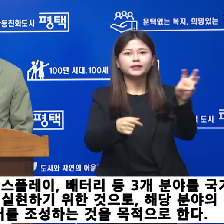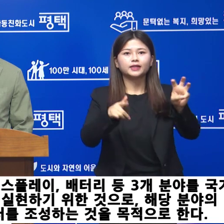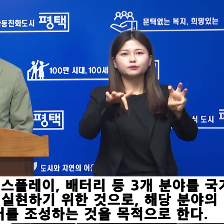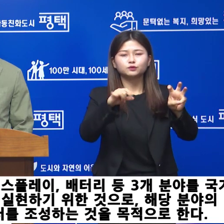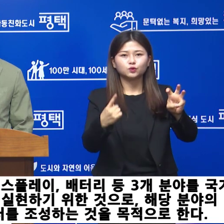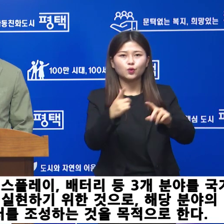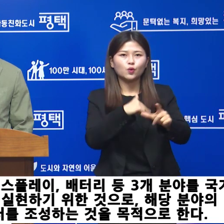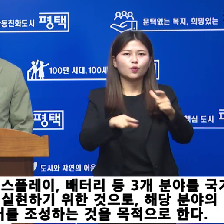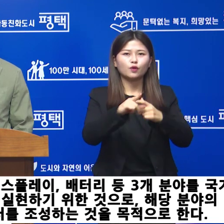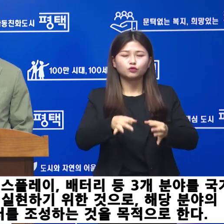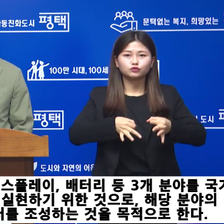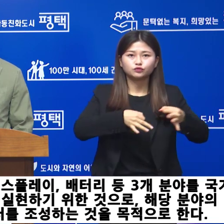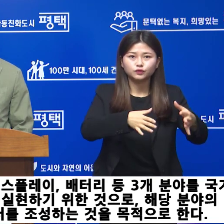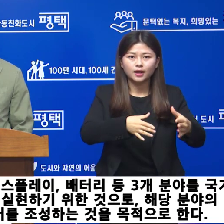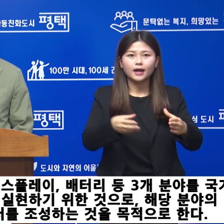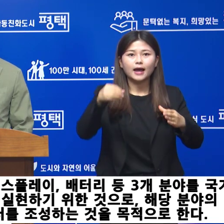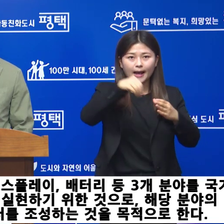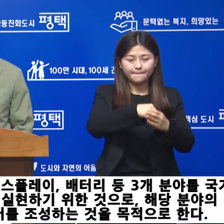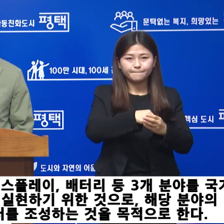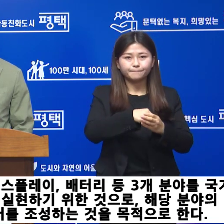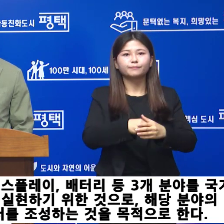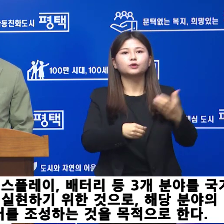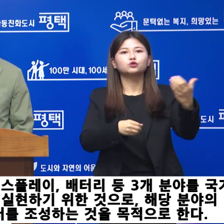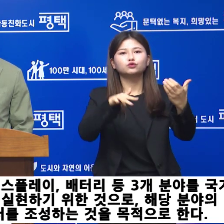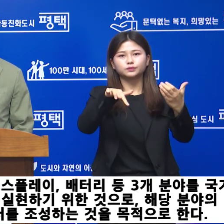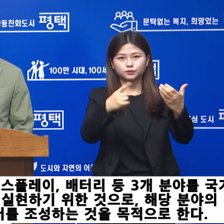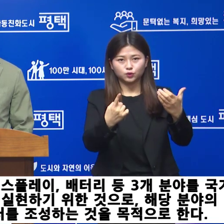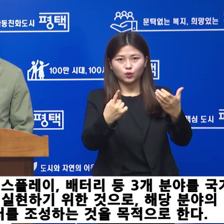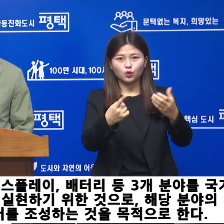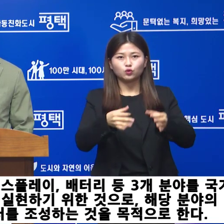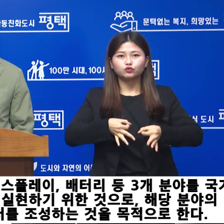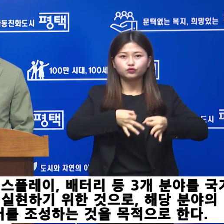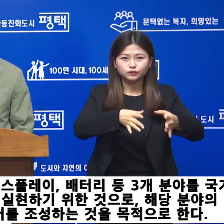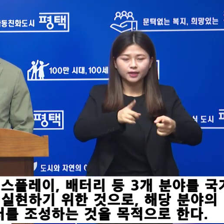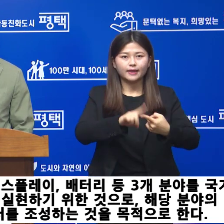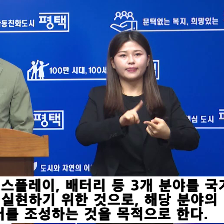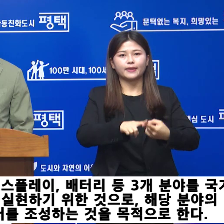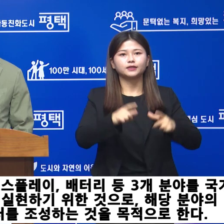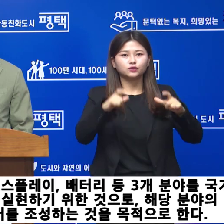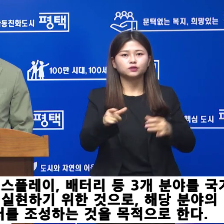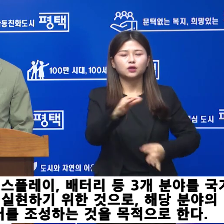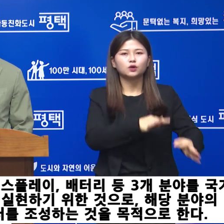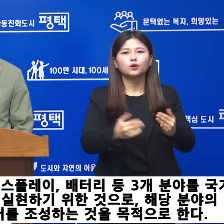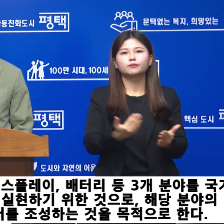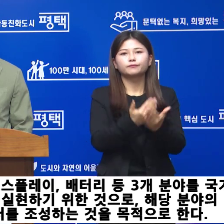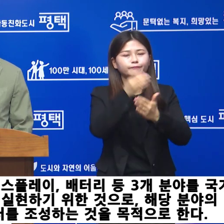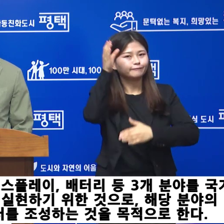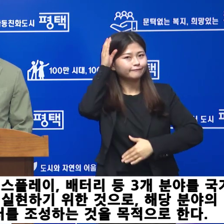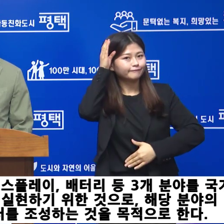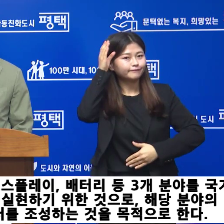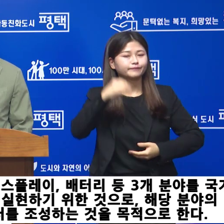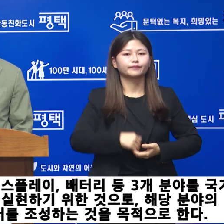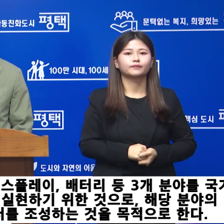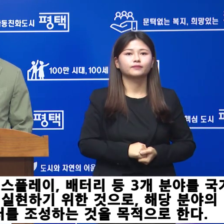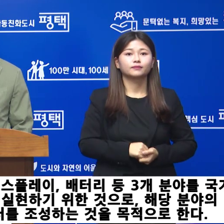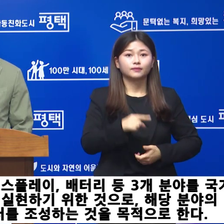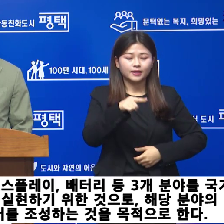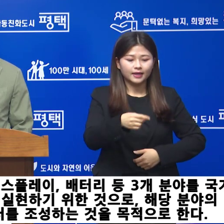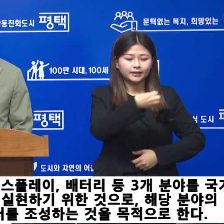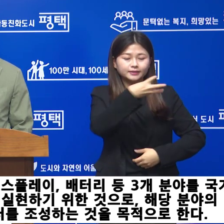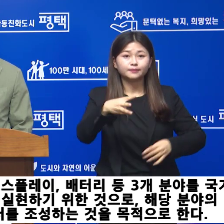포함하여 총 90조 원의 대규모 투자로 지역 경제의 활성화를 기대하고 있습니다. 이는